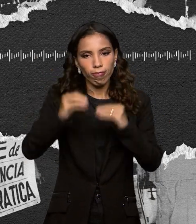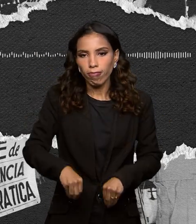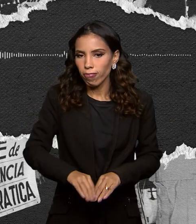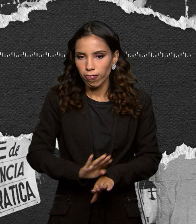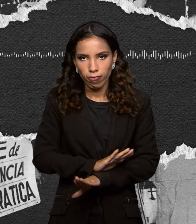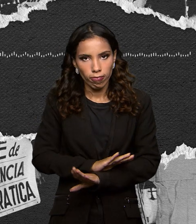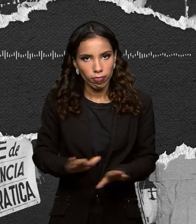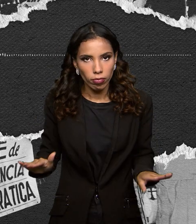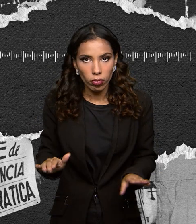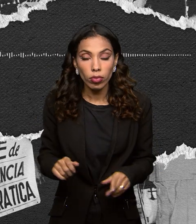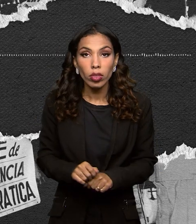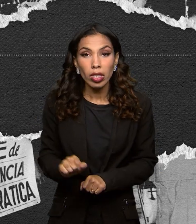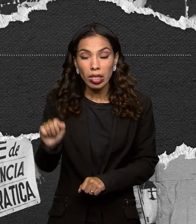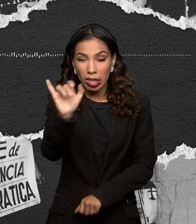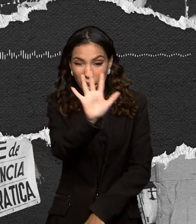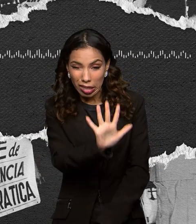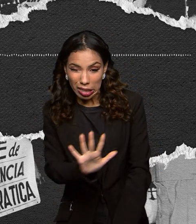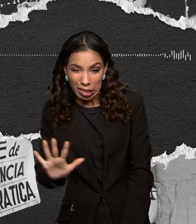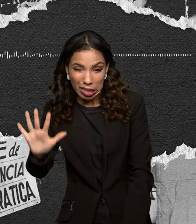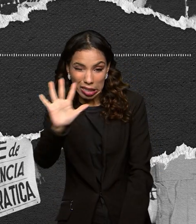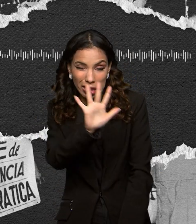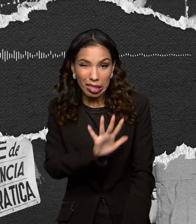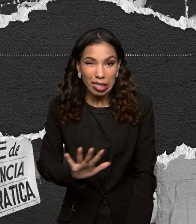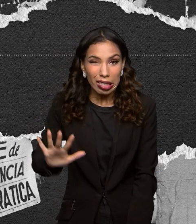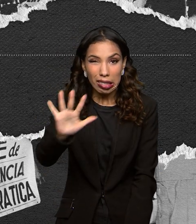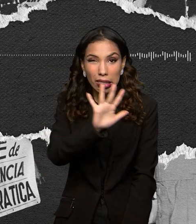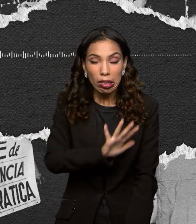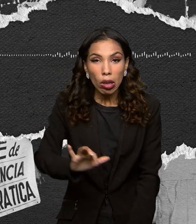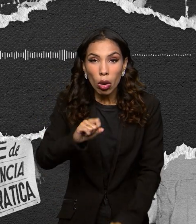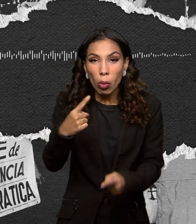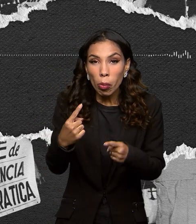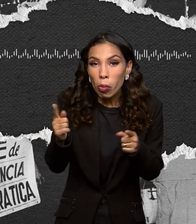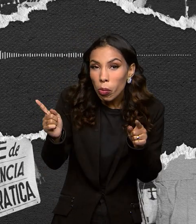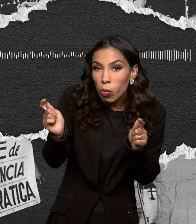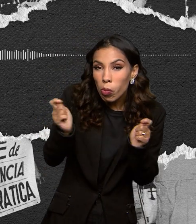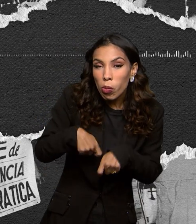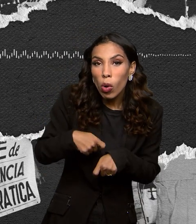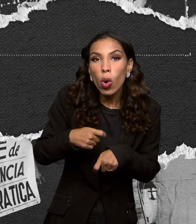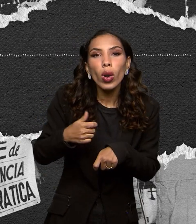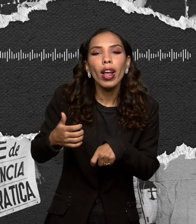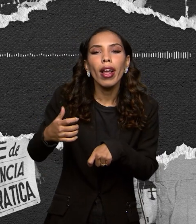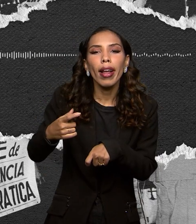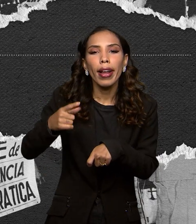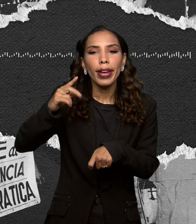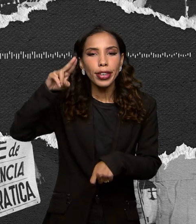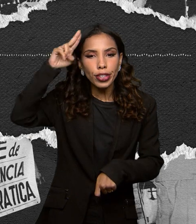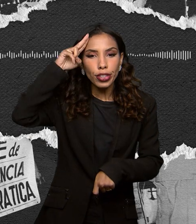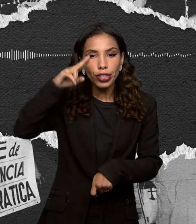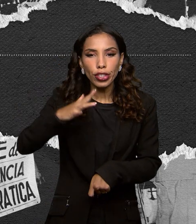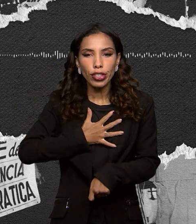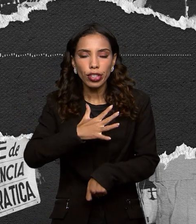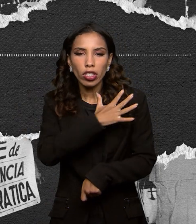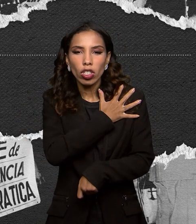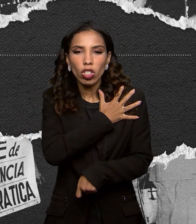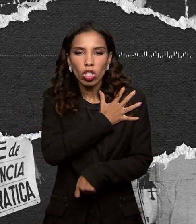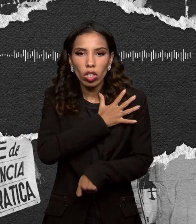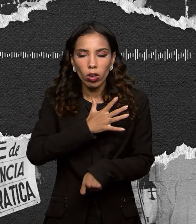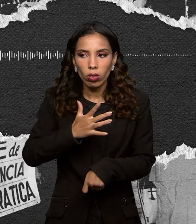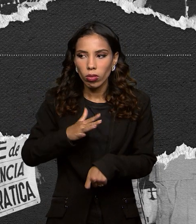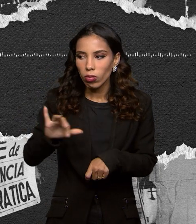Nesse cenário, segundo Ângela de Castro, o terreno ficou fértil para que os golpistas incubassem o ovo da